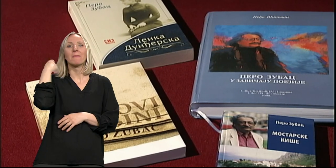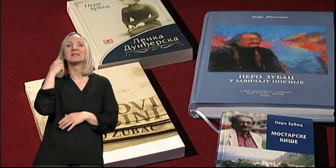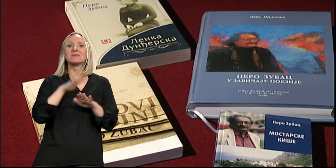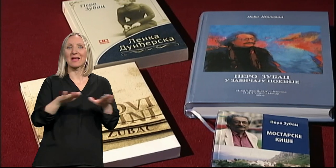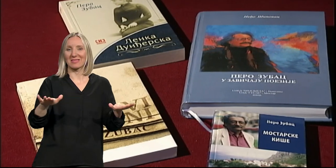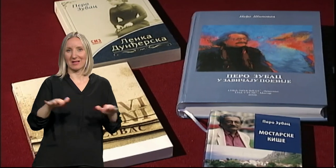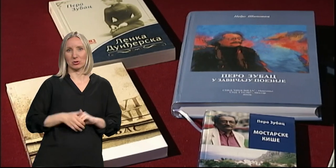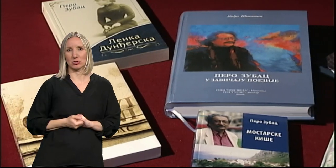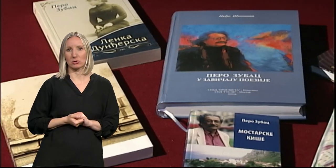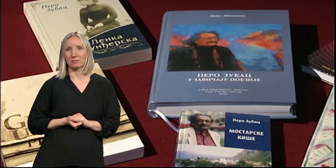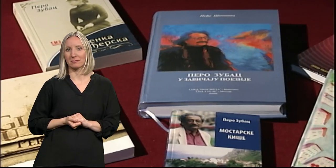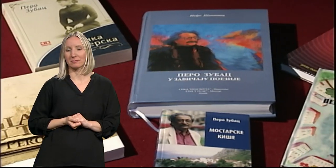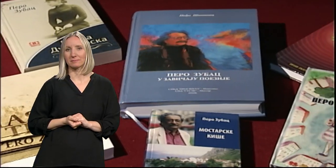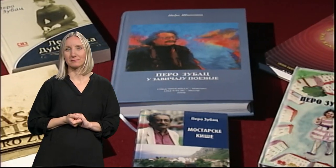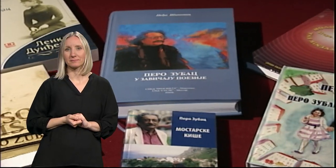decu.